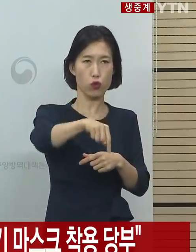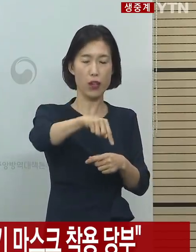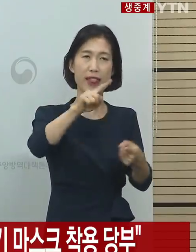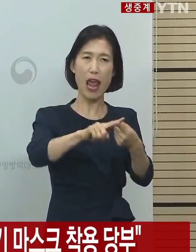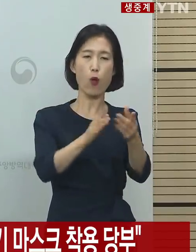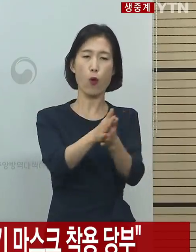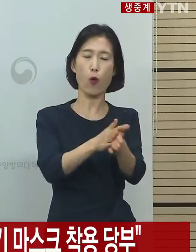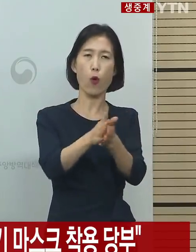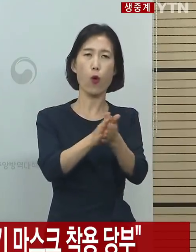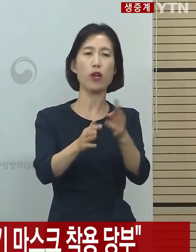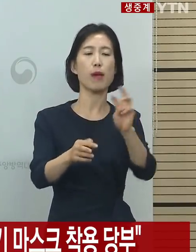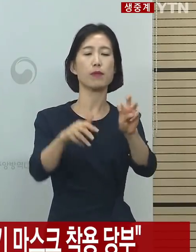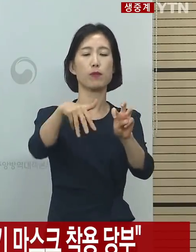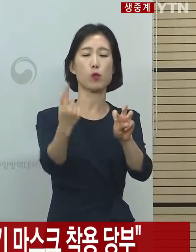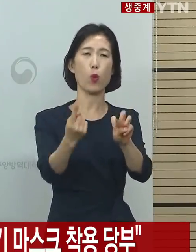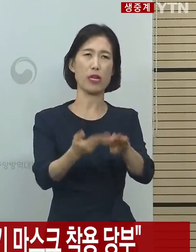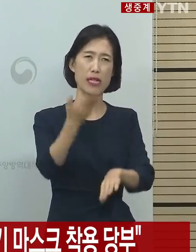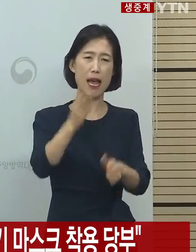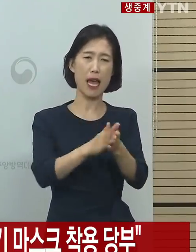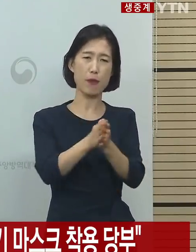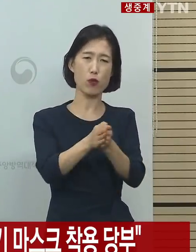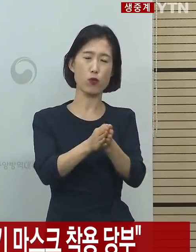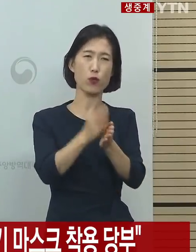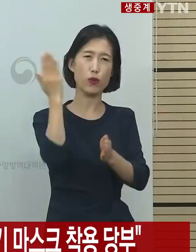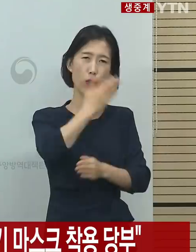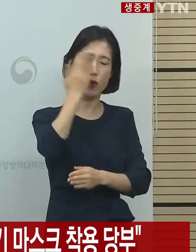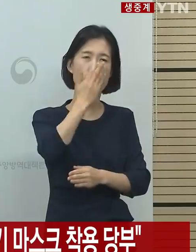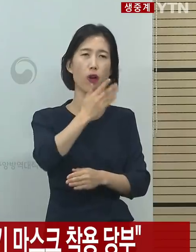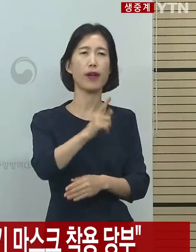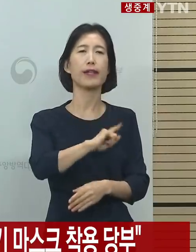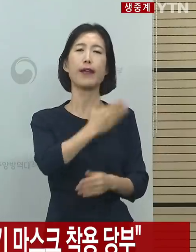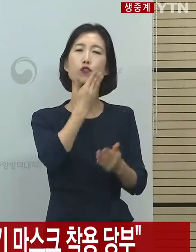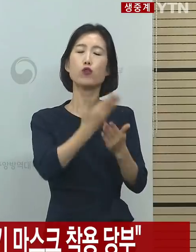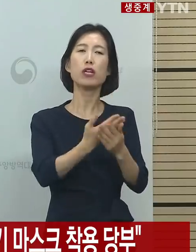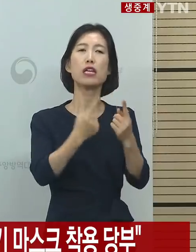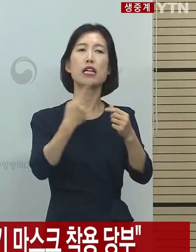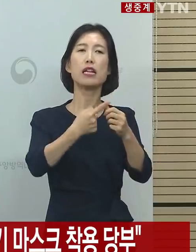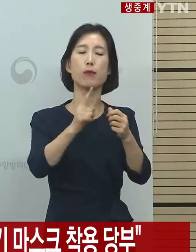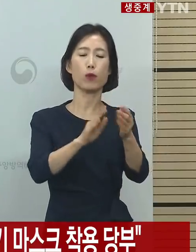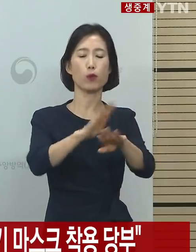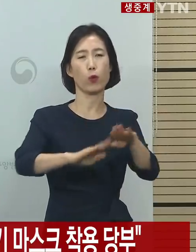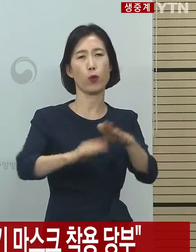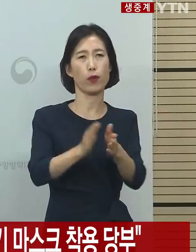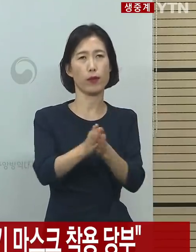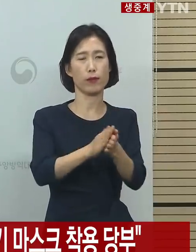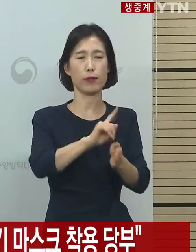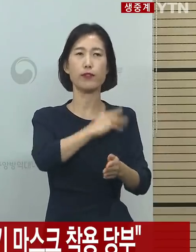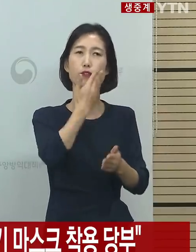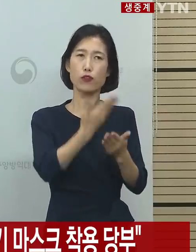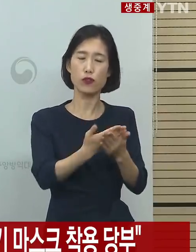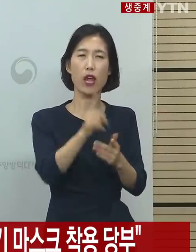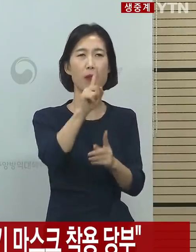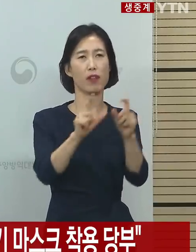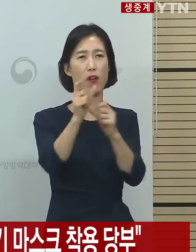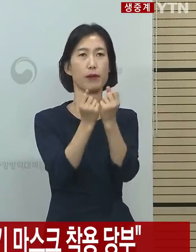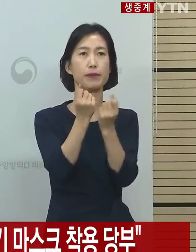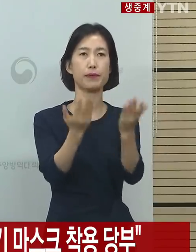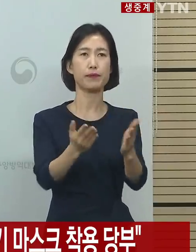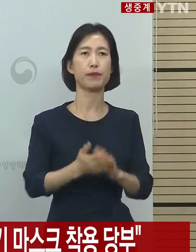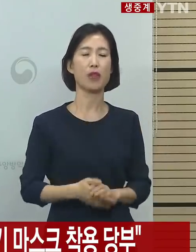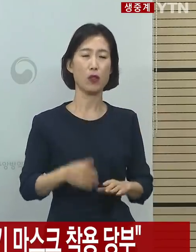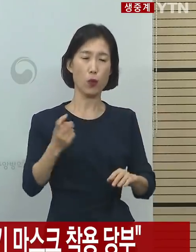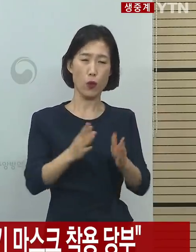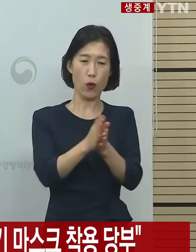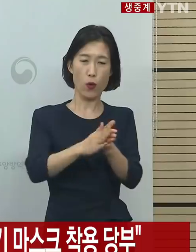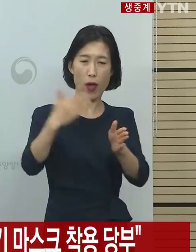씻기가 코로나19 감염 예방에 가장 중요한 예방 수칙 1순위라고 말씀을 다시 한번 드리겠습니다. 또한 씻지